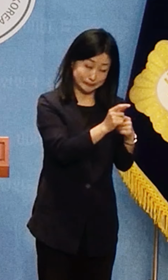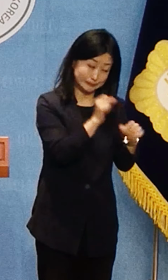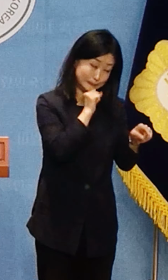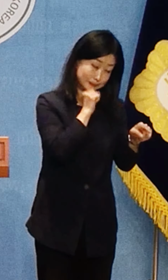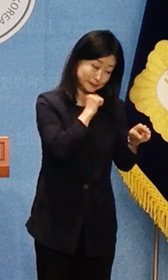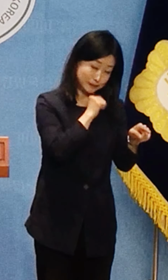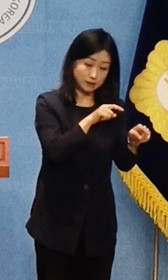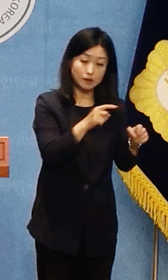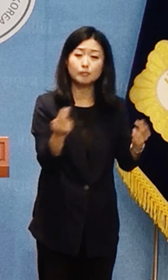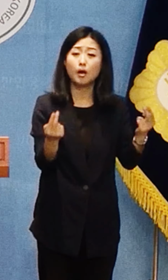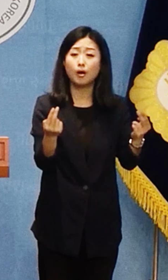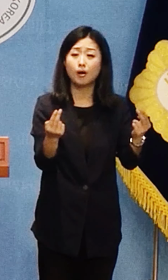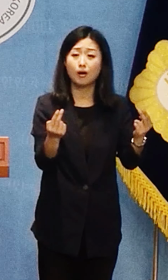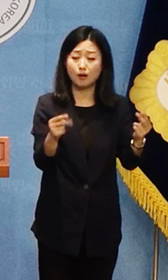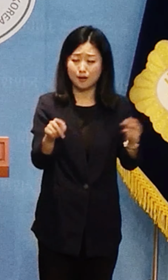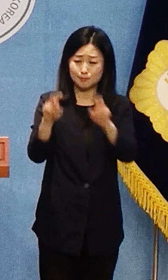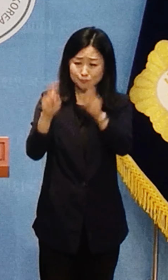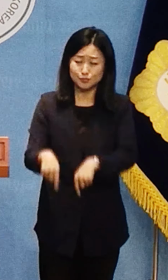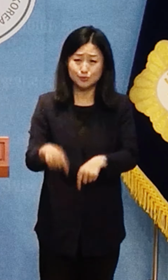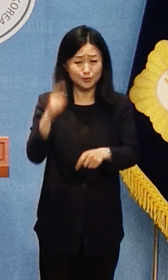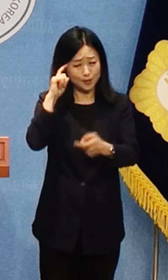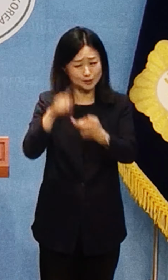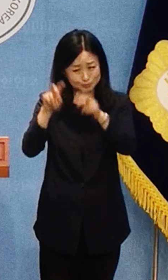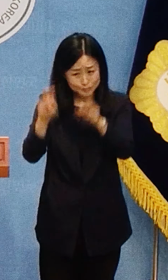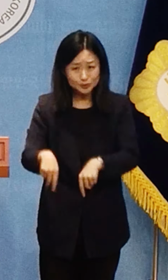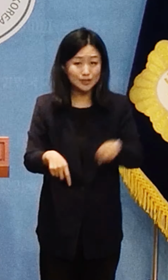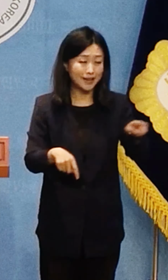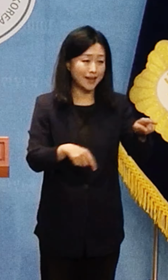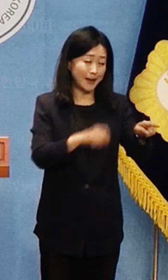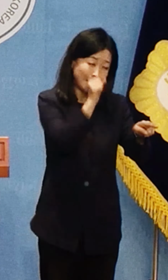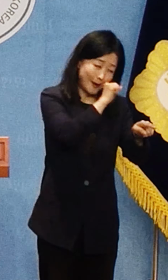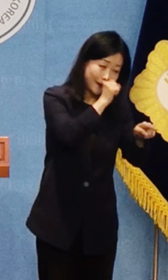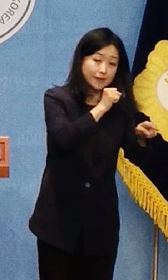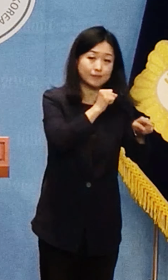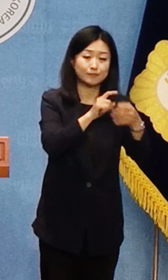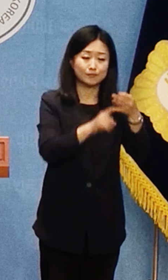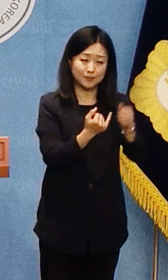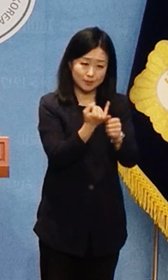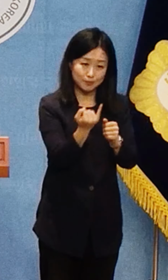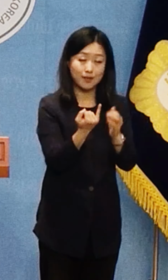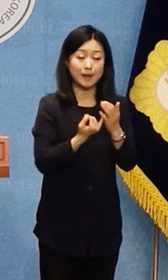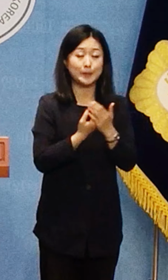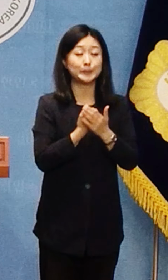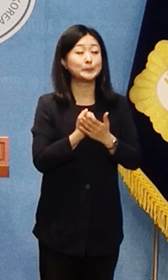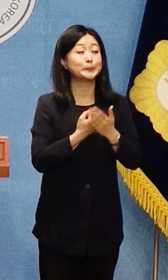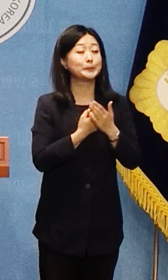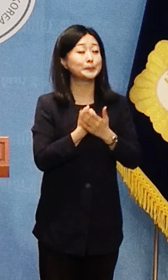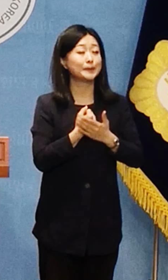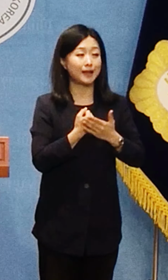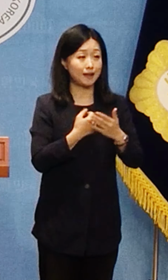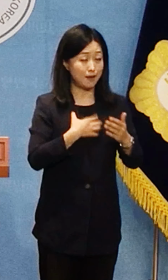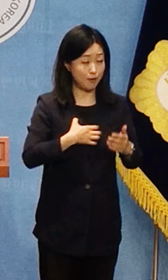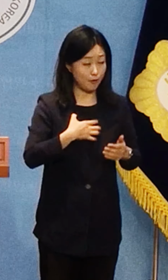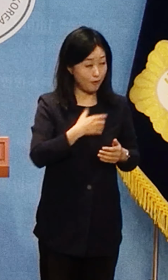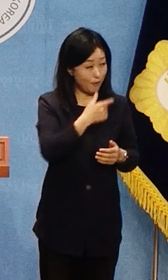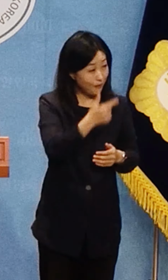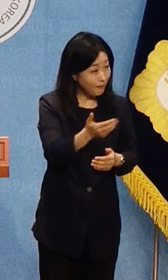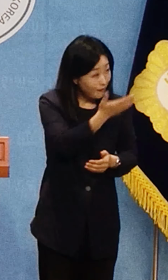진심입니까 대통령이라는 권한을 남용해 오로지 자신과 배우자 김건희 씨등 가족의 위만 걱정하지